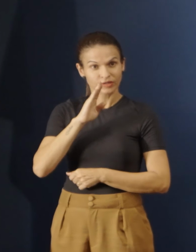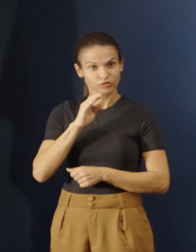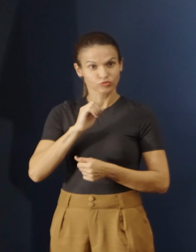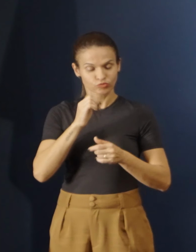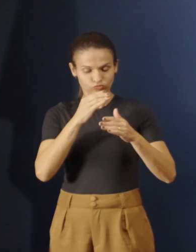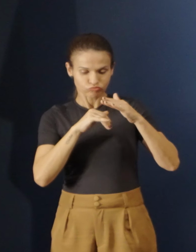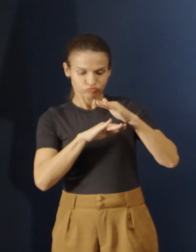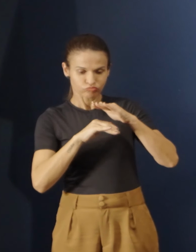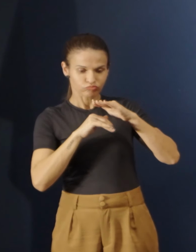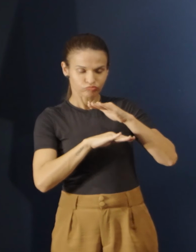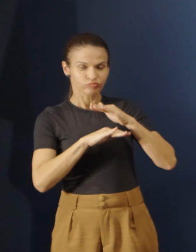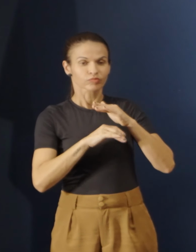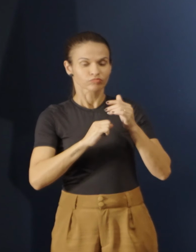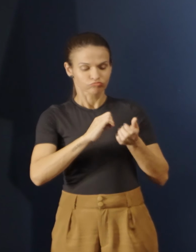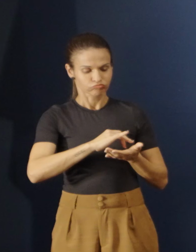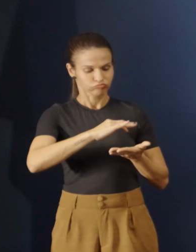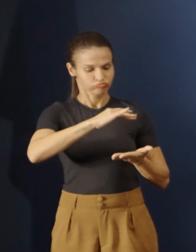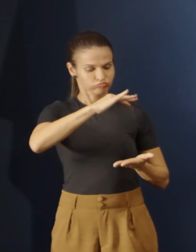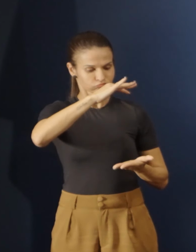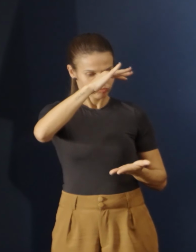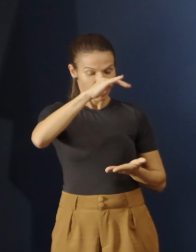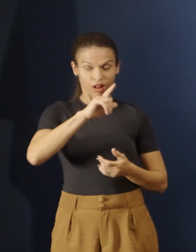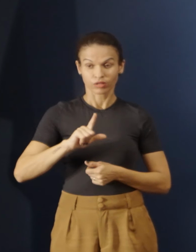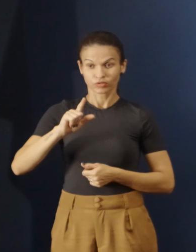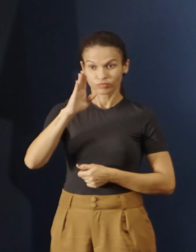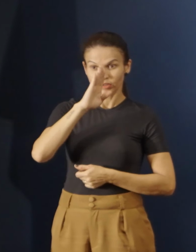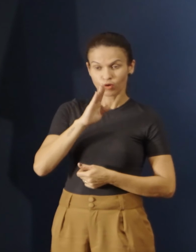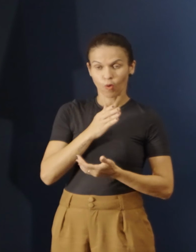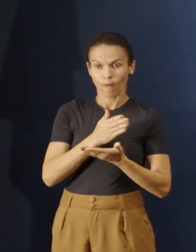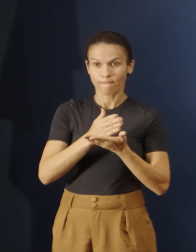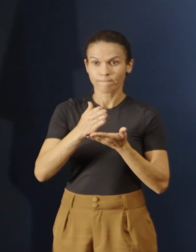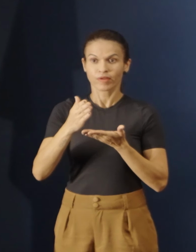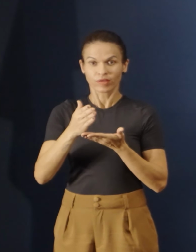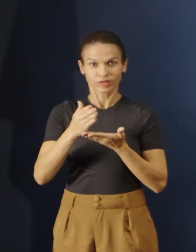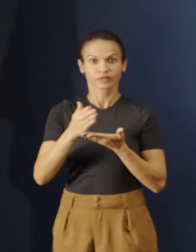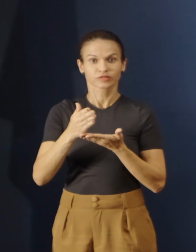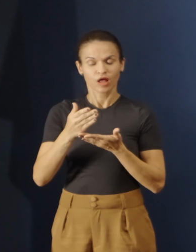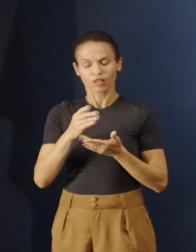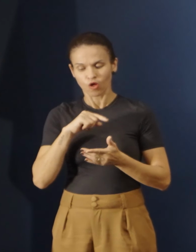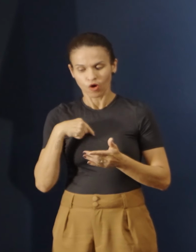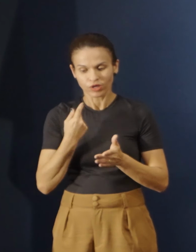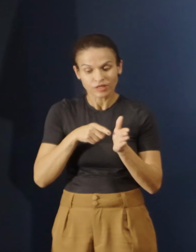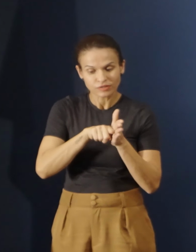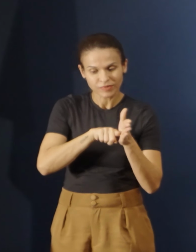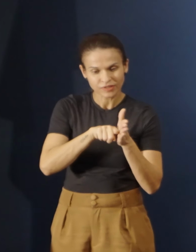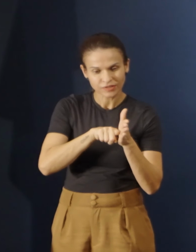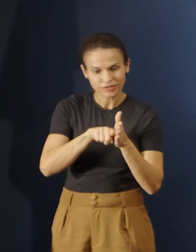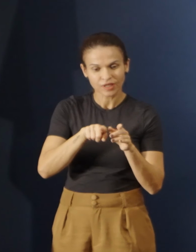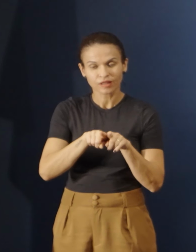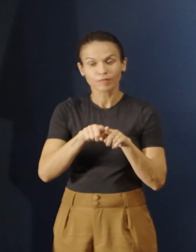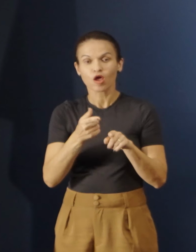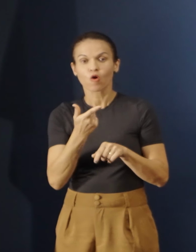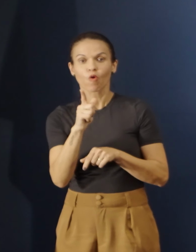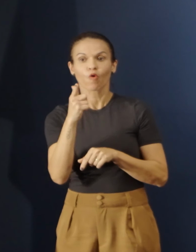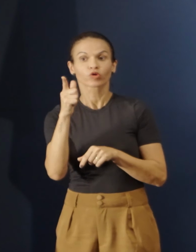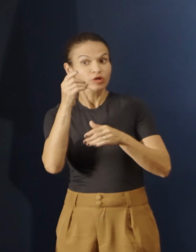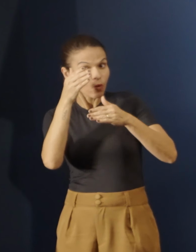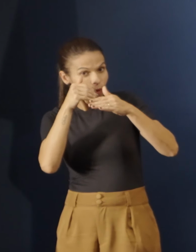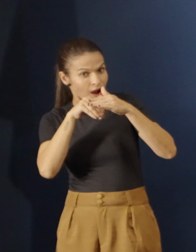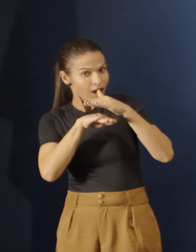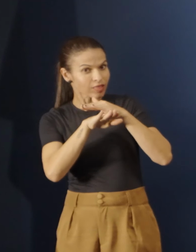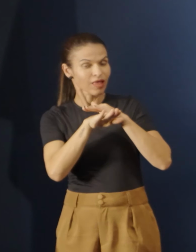arquivos. E essa literatura brasileira dos arquivos são essas que começam a sair a partir das nossas pesquisas e outras coisas que estão